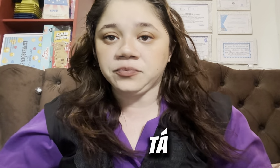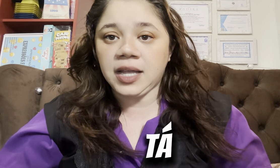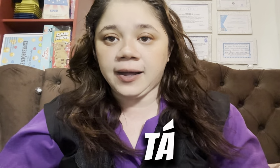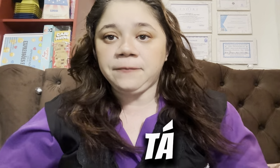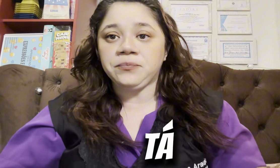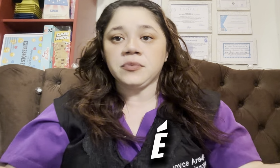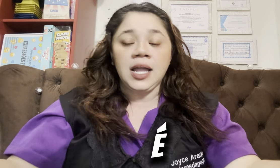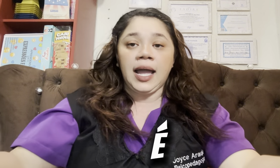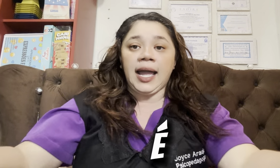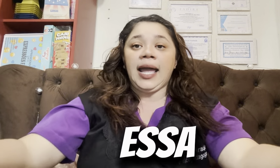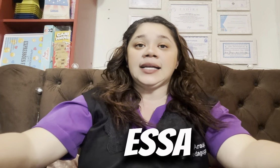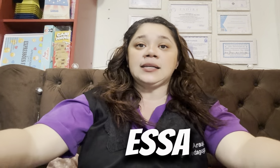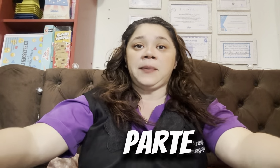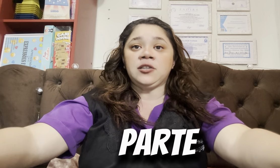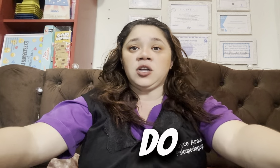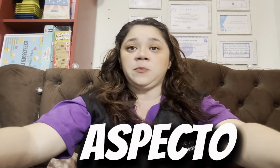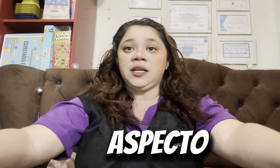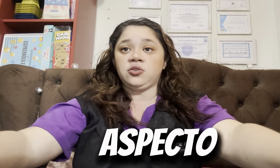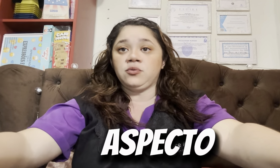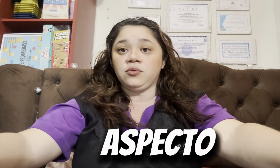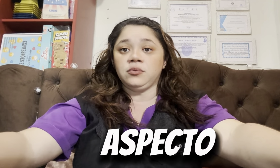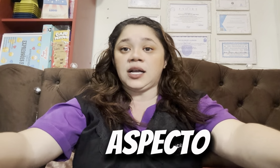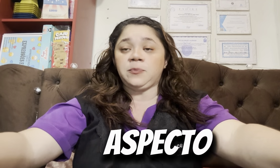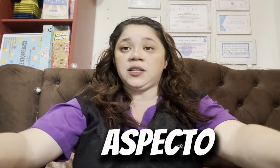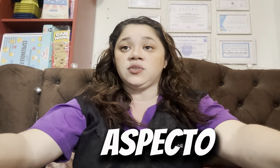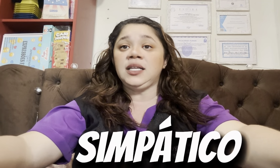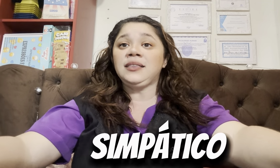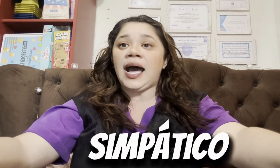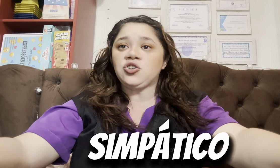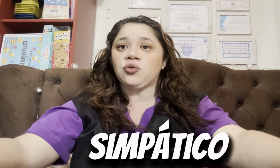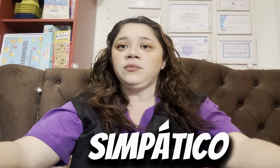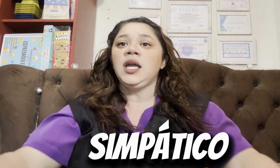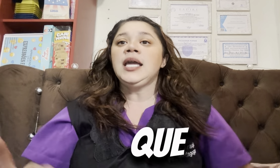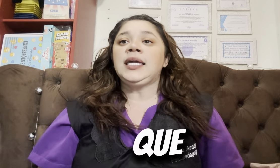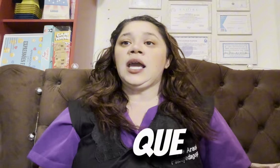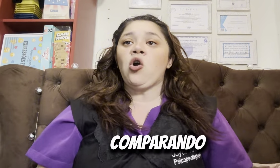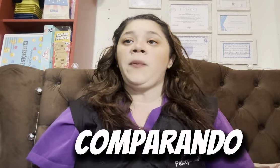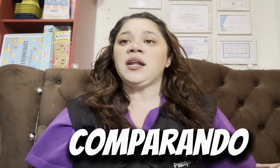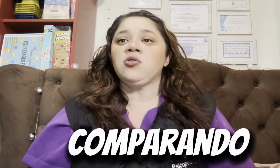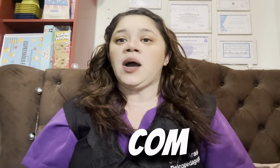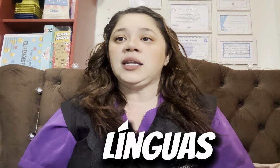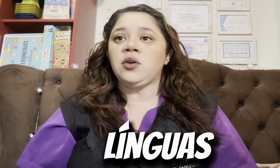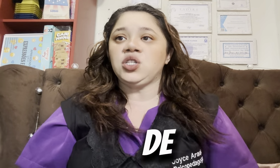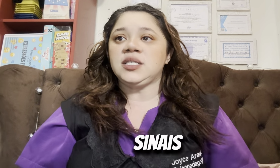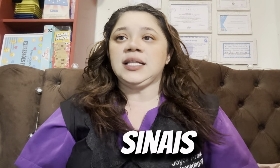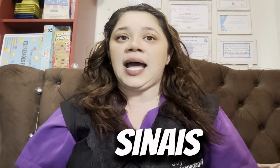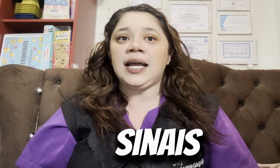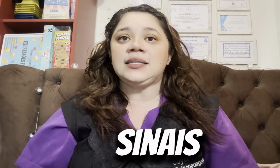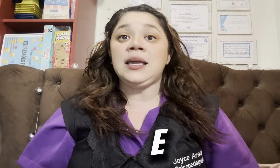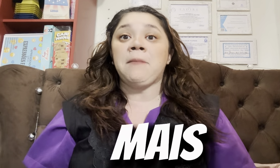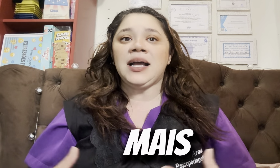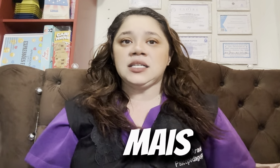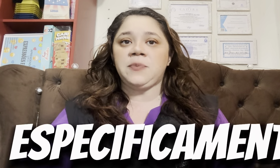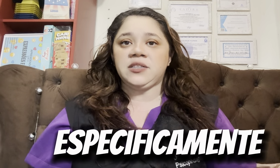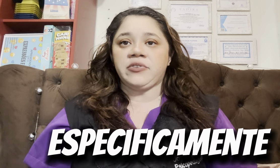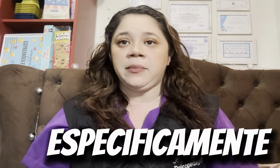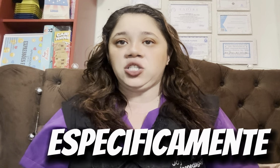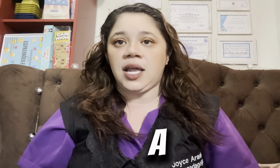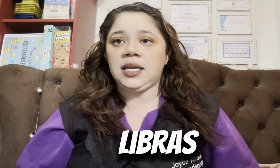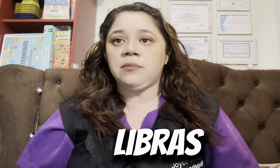tá? Essa parte do aspecto sintático, que comparando com a língua de sinais, e mais especificamente a Libras,